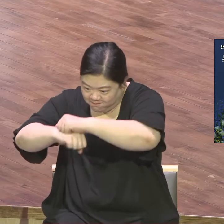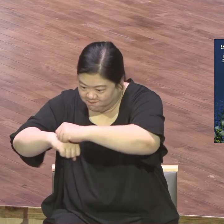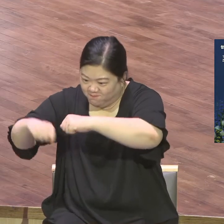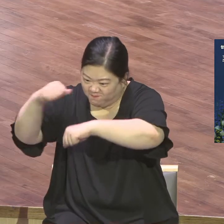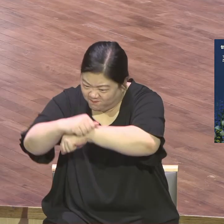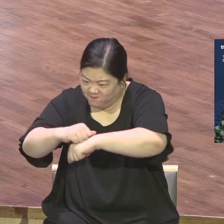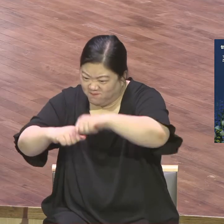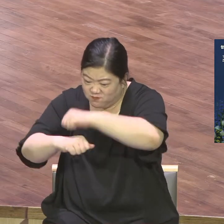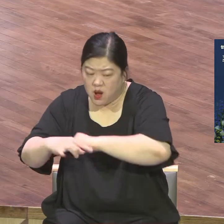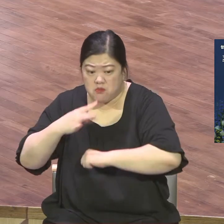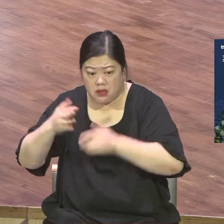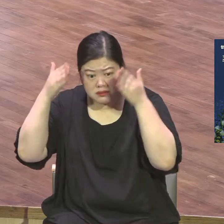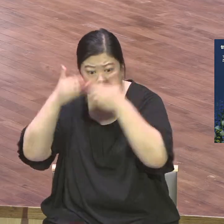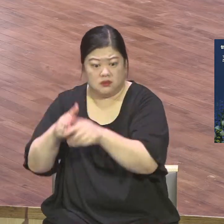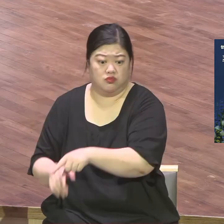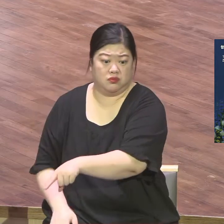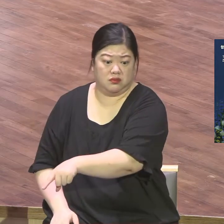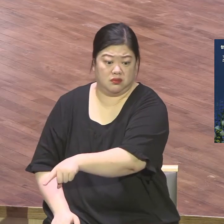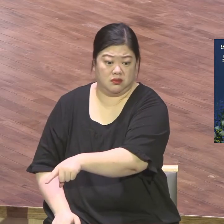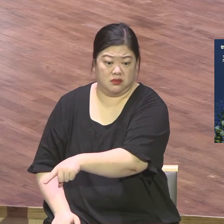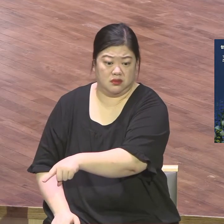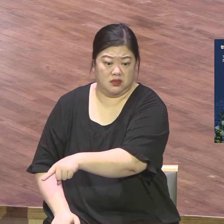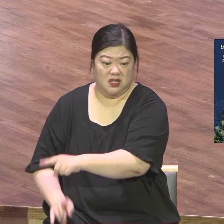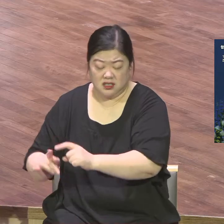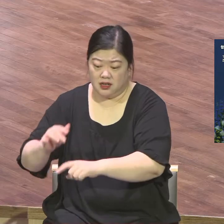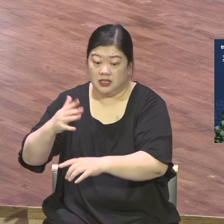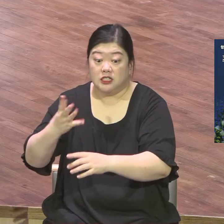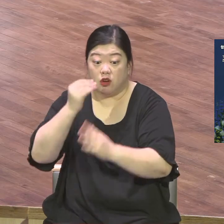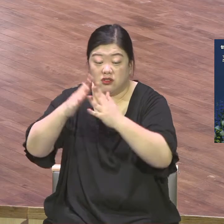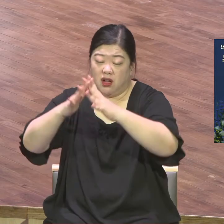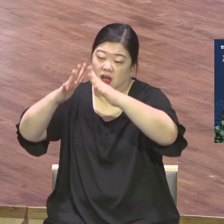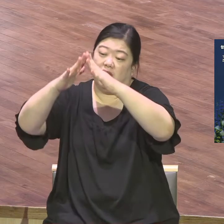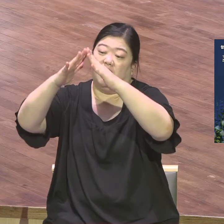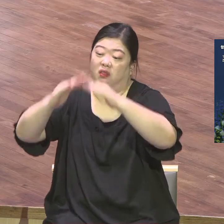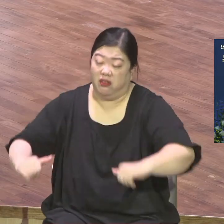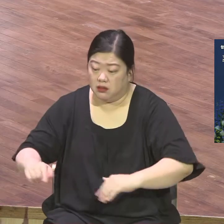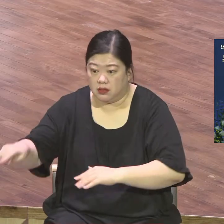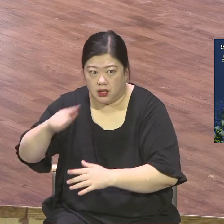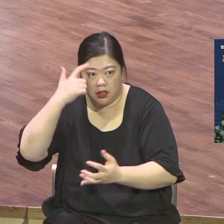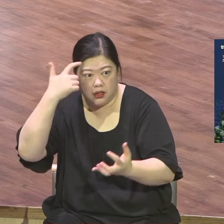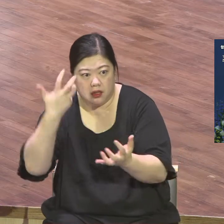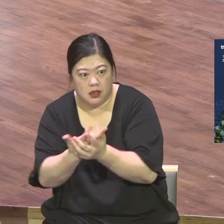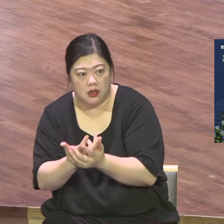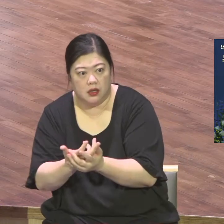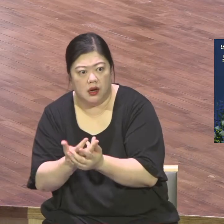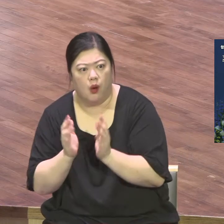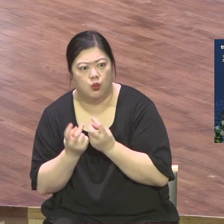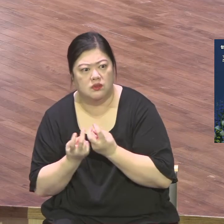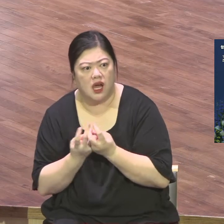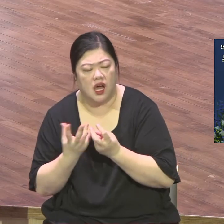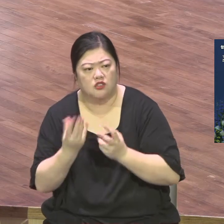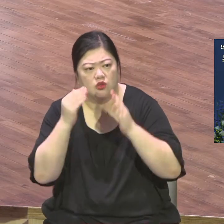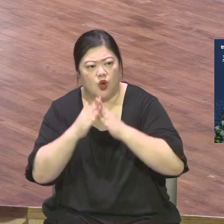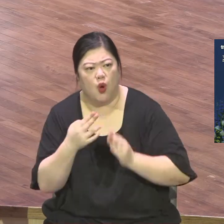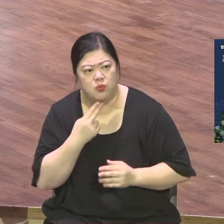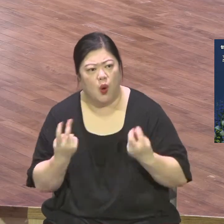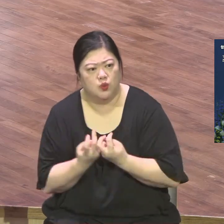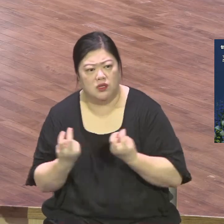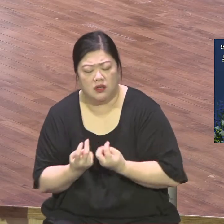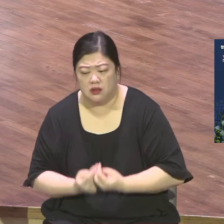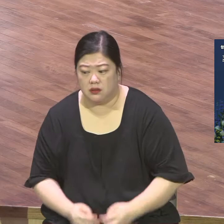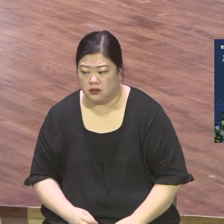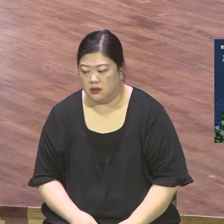무너져버렸어요. 건물 무너진 것에 대해서 큰 충격을 받았어요. 오늘 본문에서 우리가 가져야 할 하나님의 성전